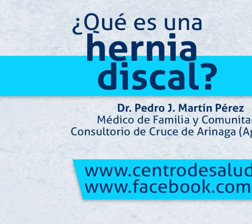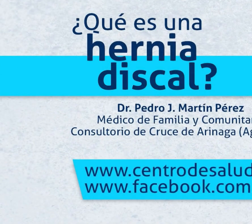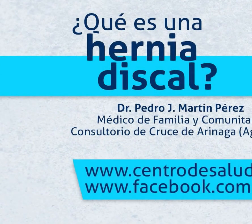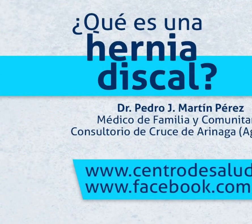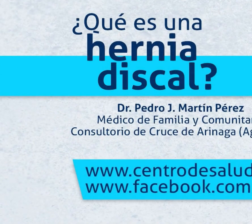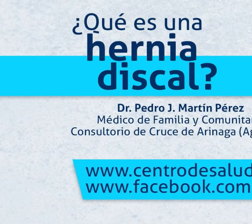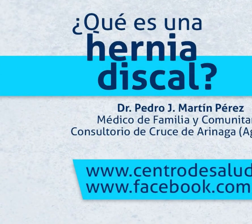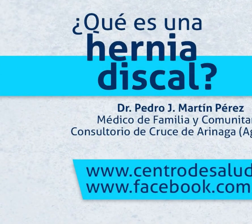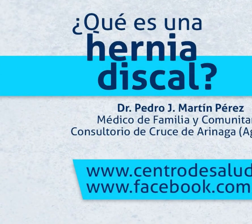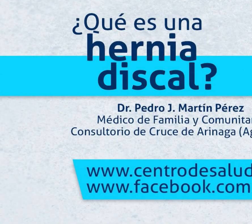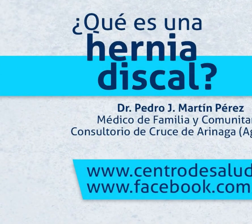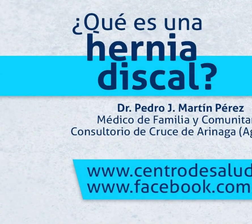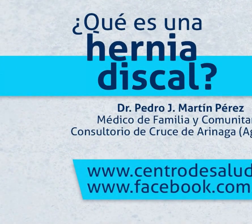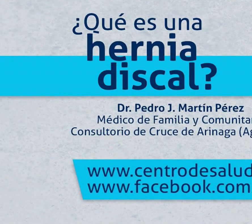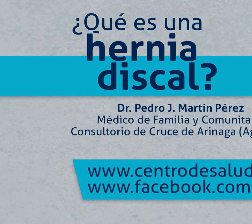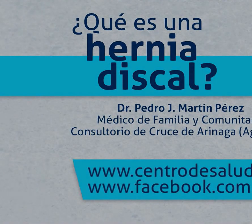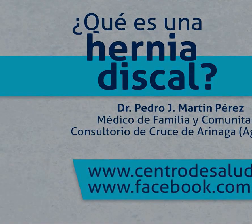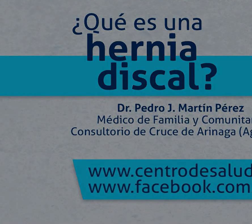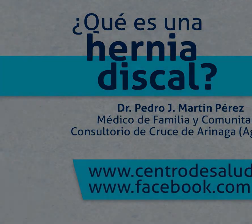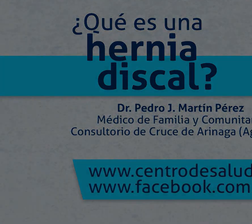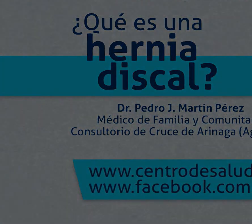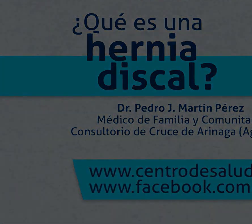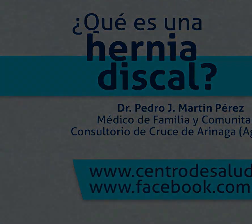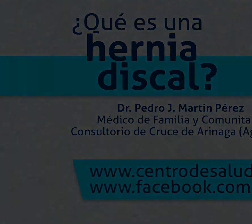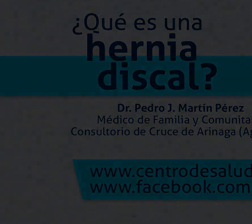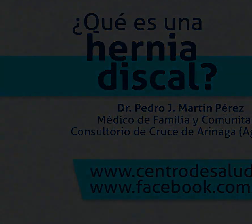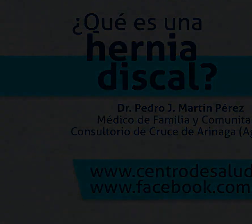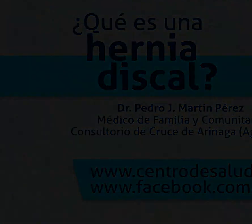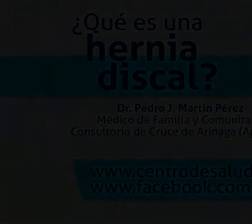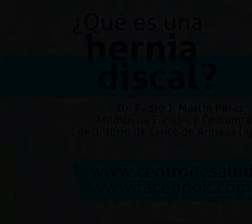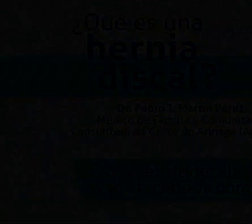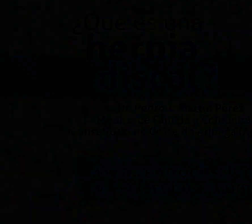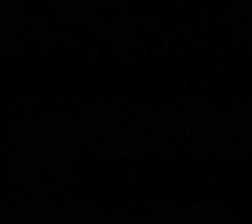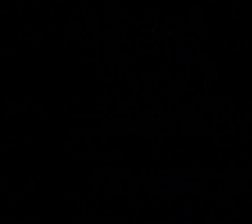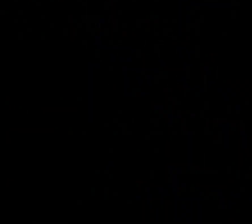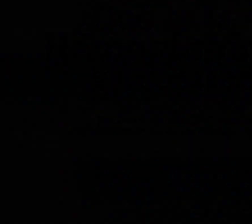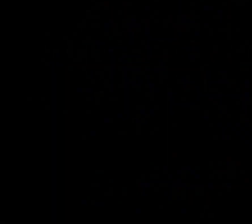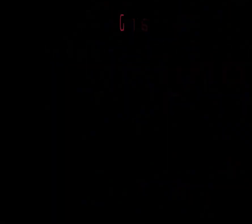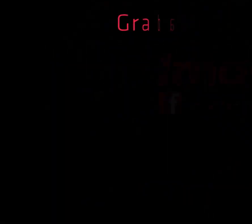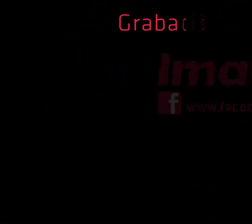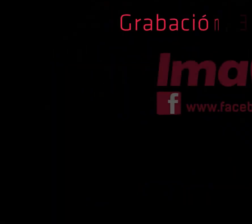Gracias. Gracias. Gracias.